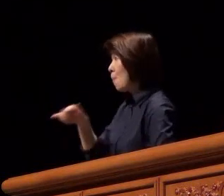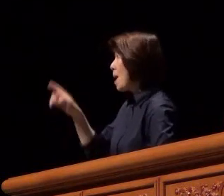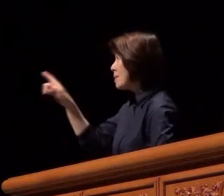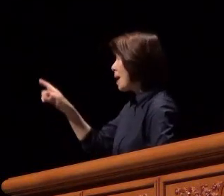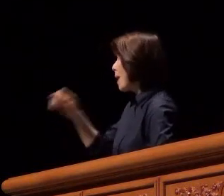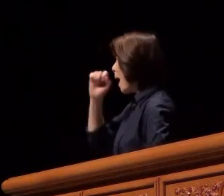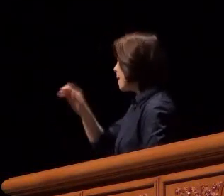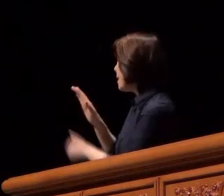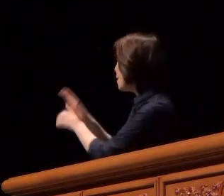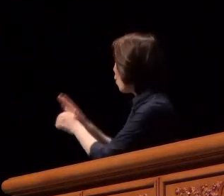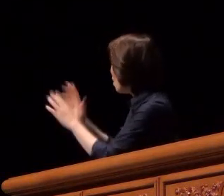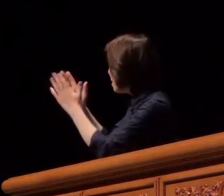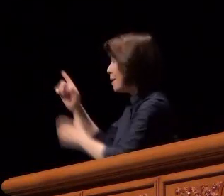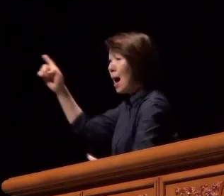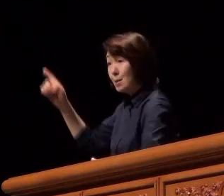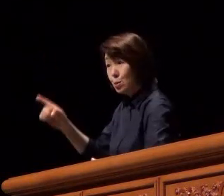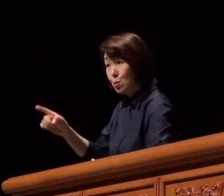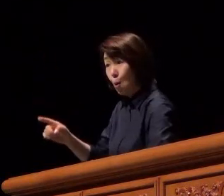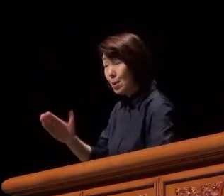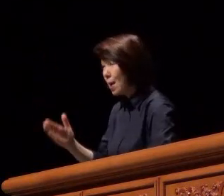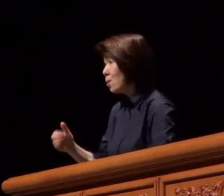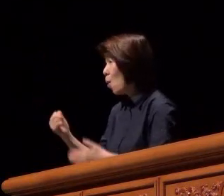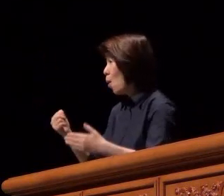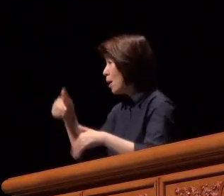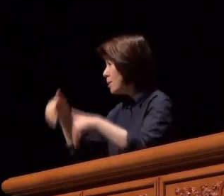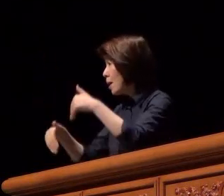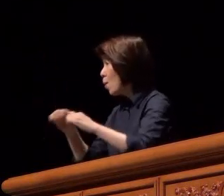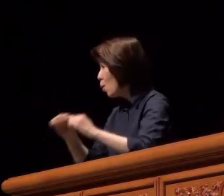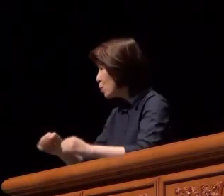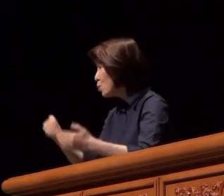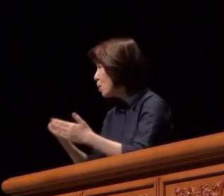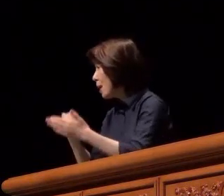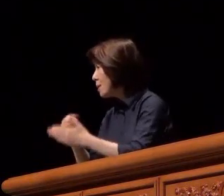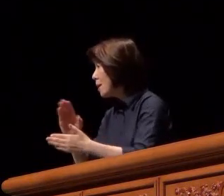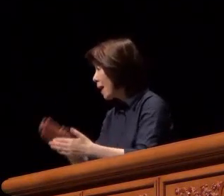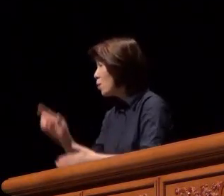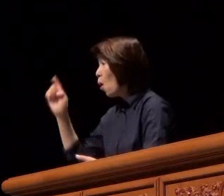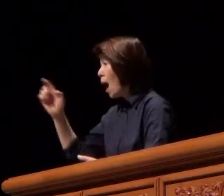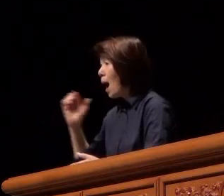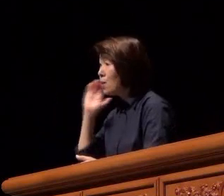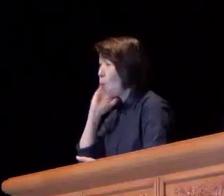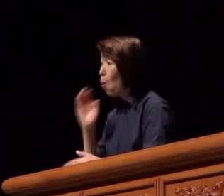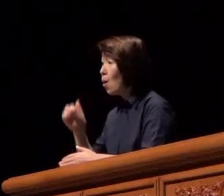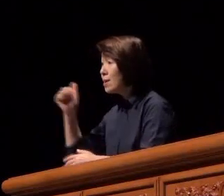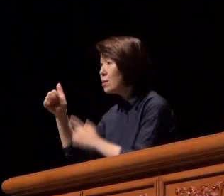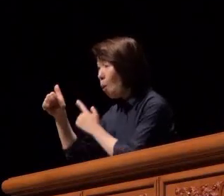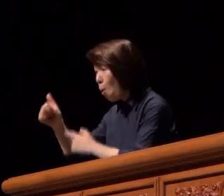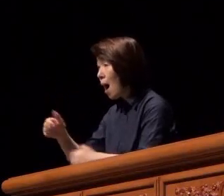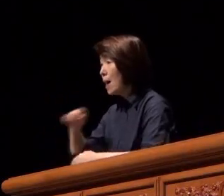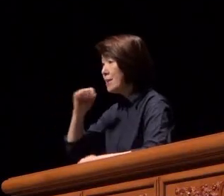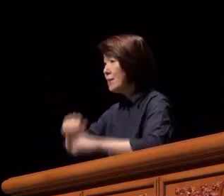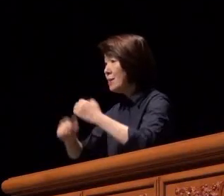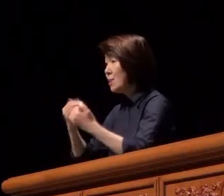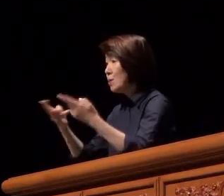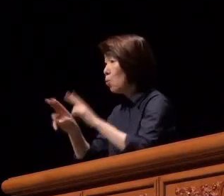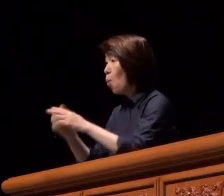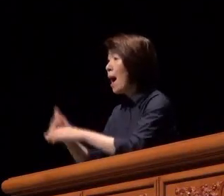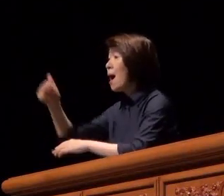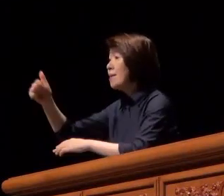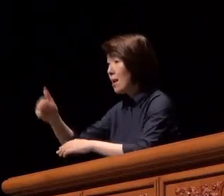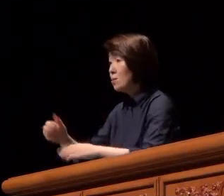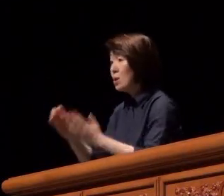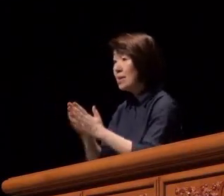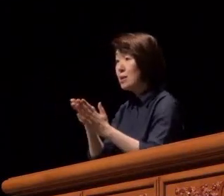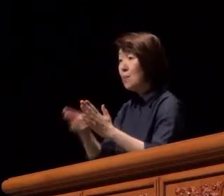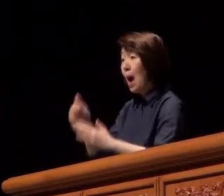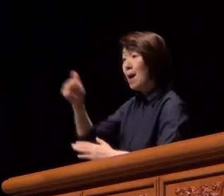していません。でもね、選挙をすると残念なことにあの人は自民党は出てくる。だから石破なんていう人も出てきて